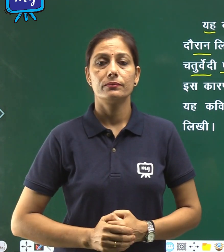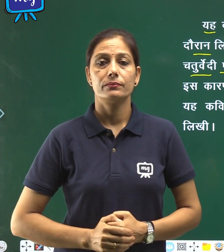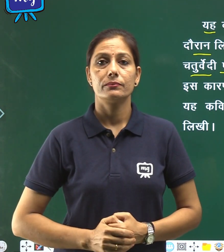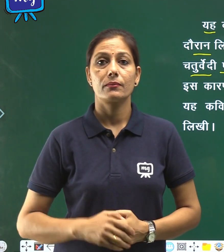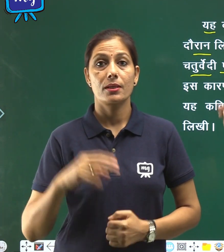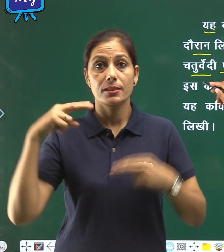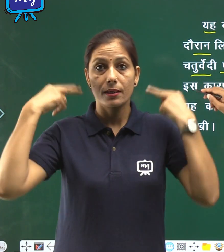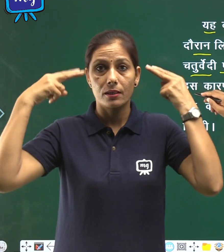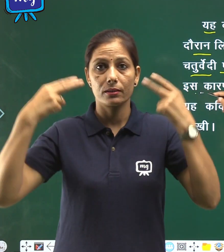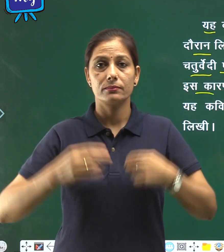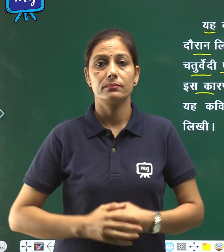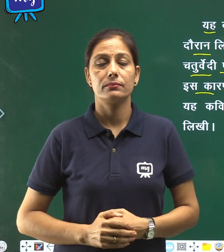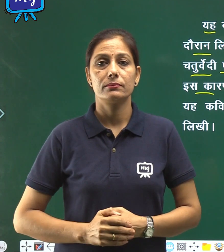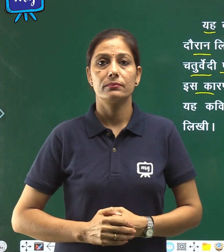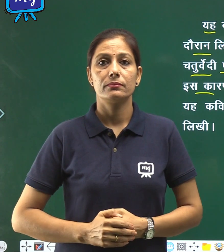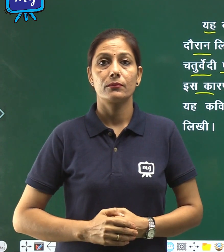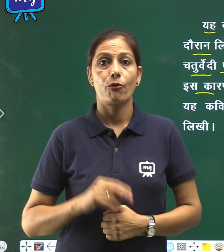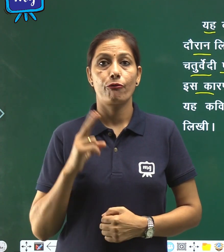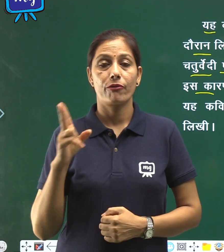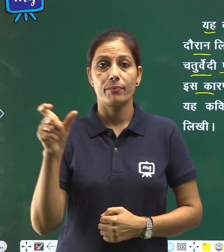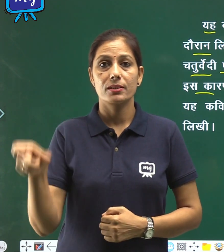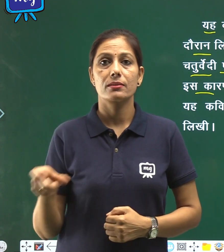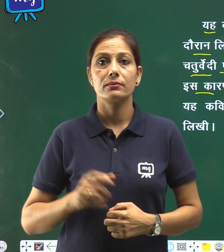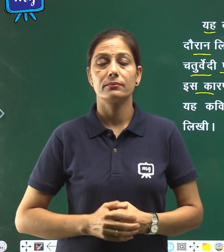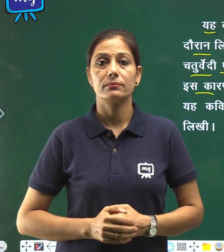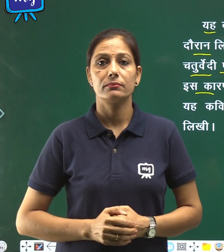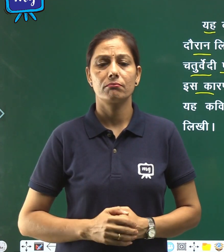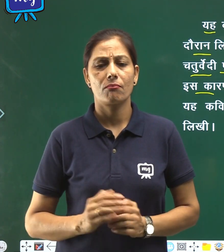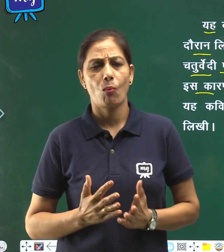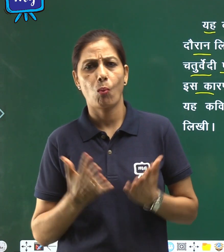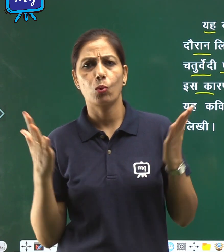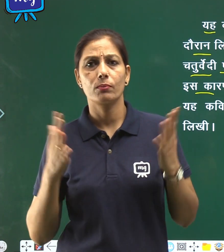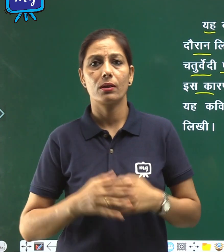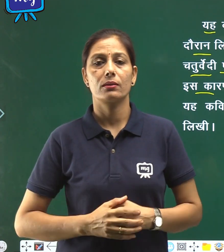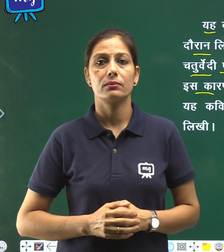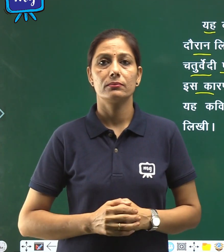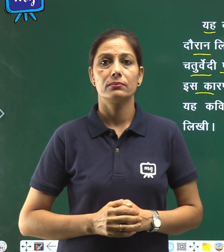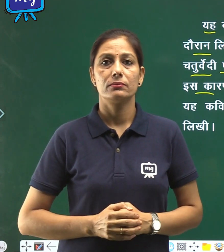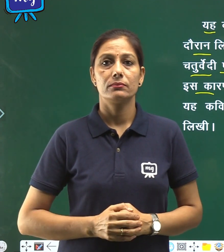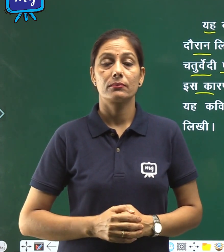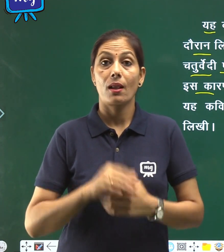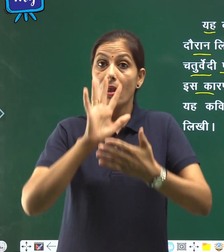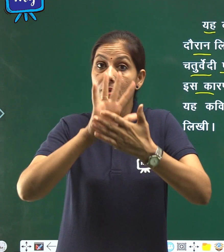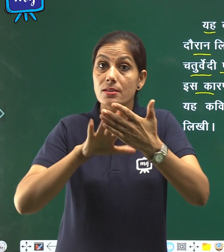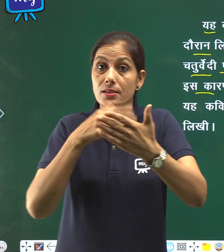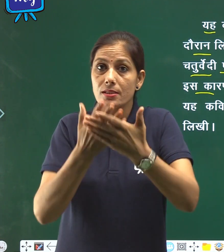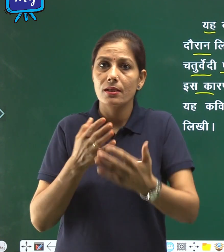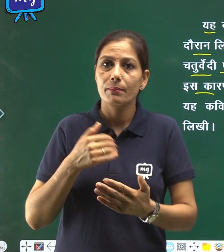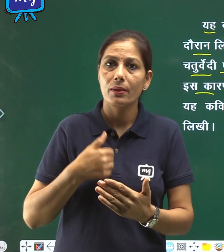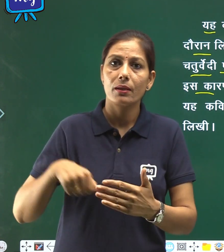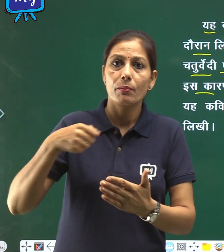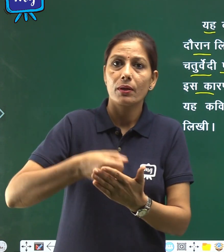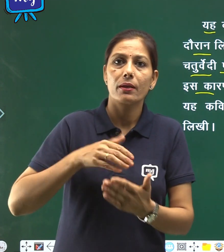इस कारण वे कई बार जेल गए थे।